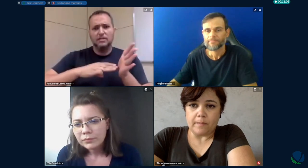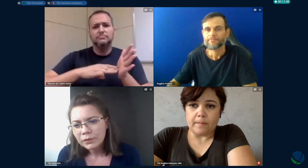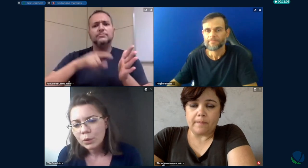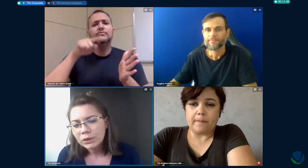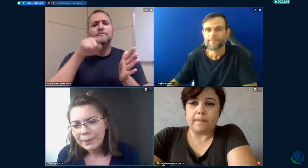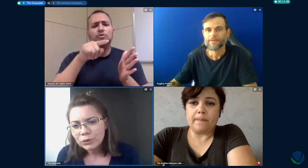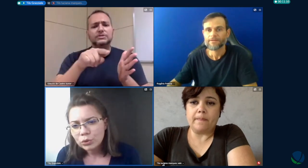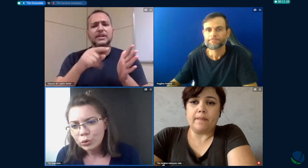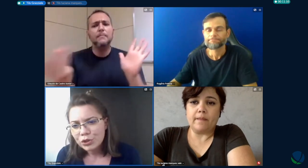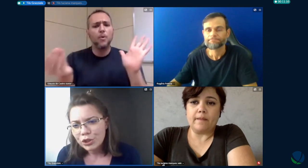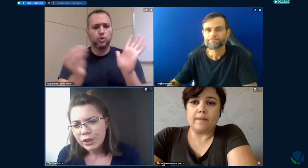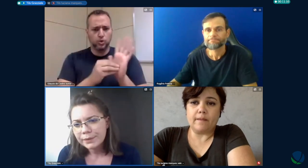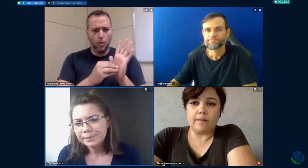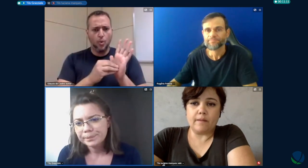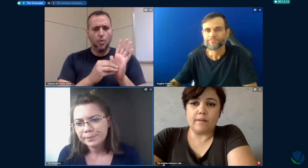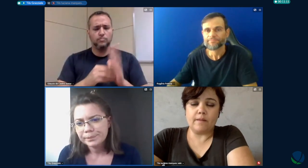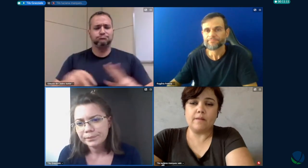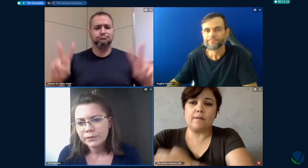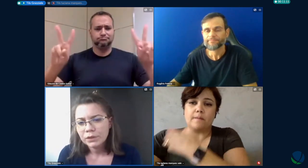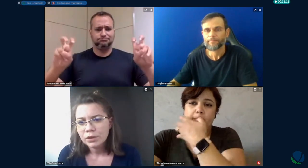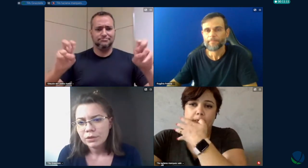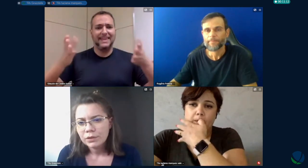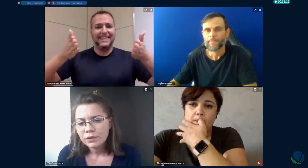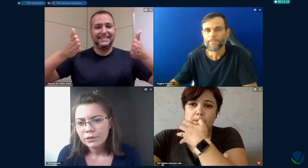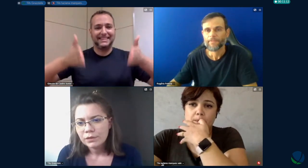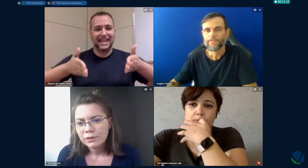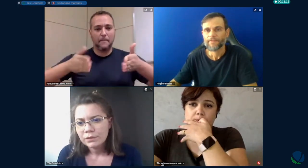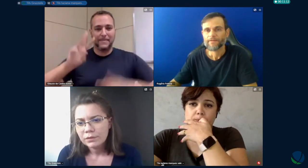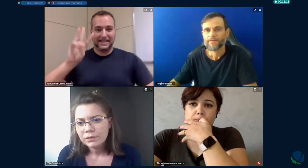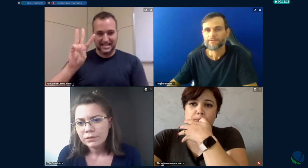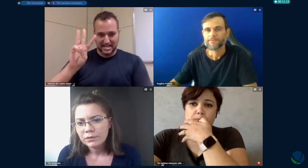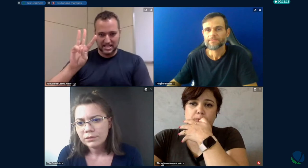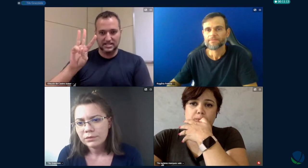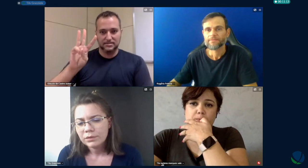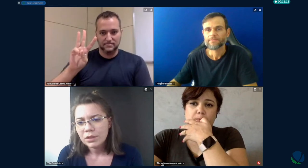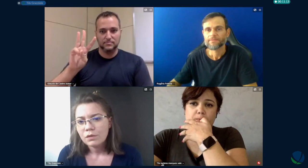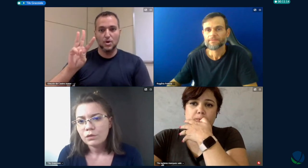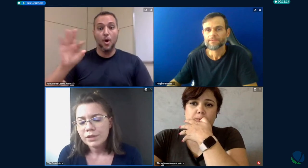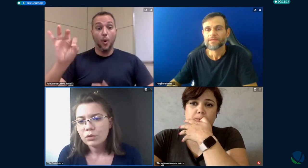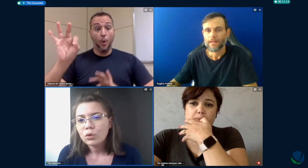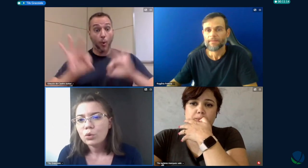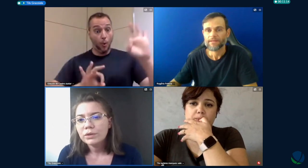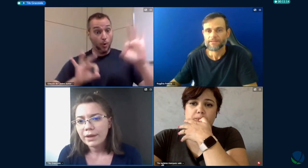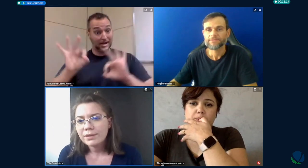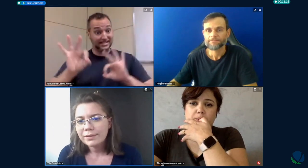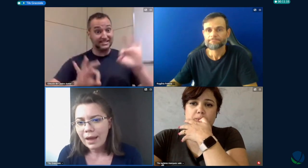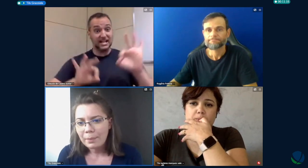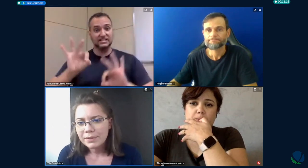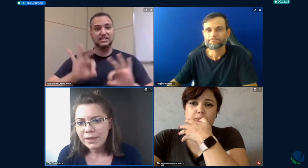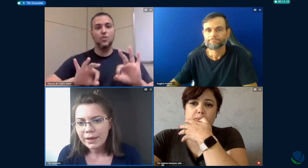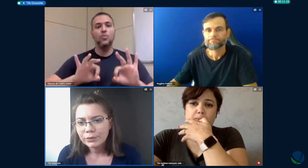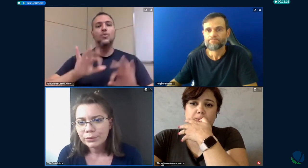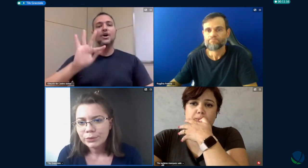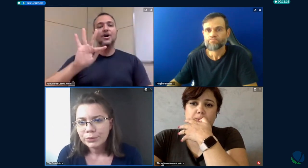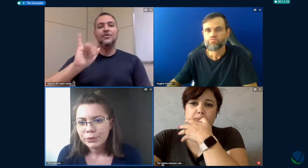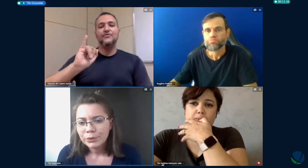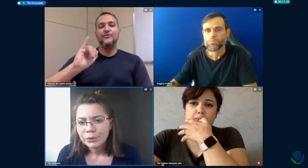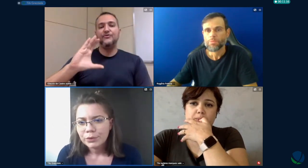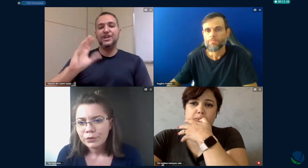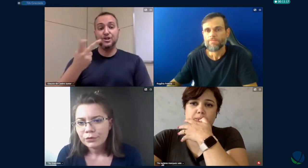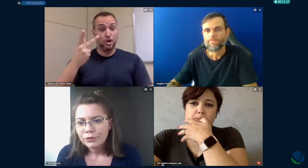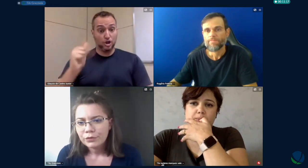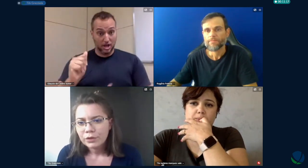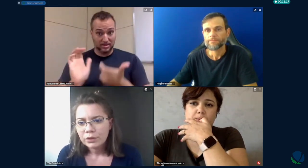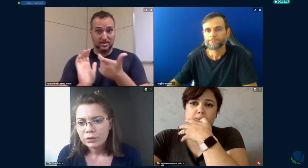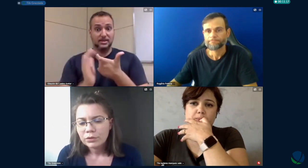Quanto à metodologia, Você colocou três etapas, certo?